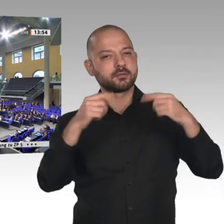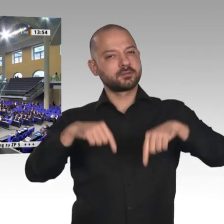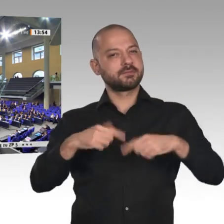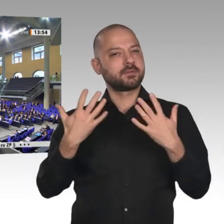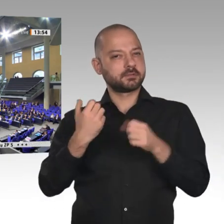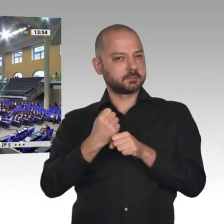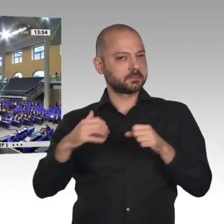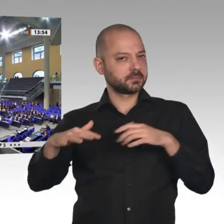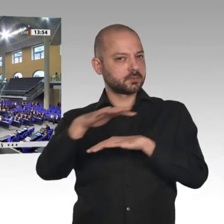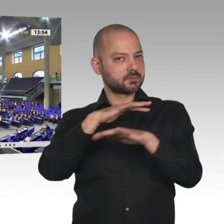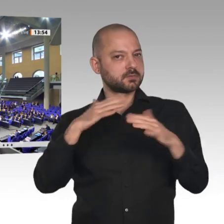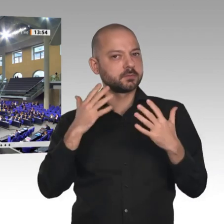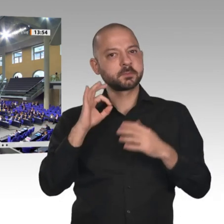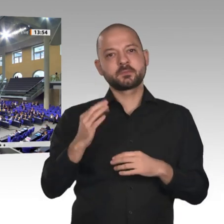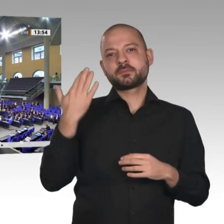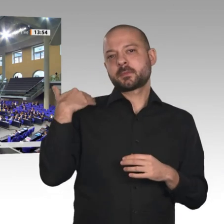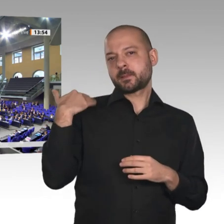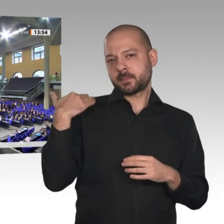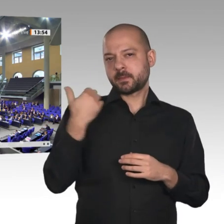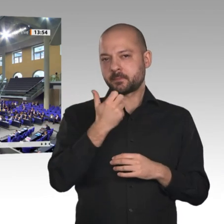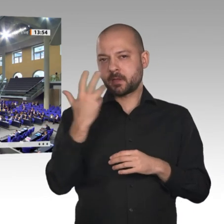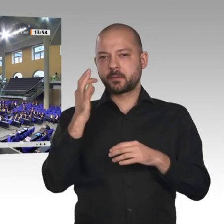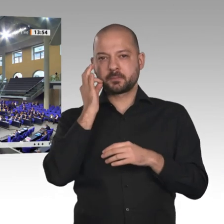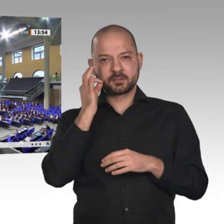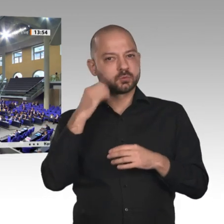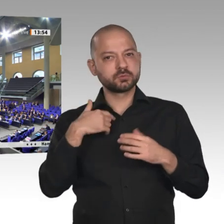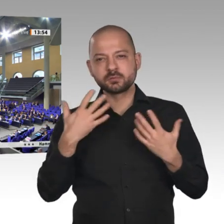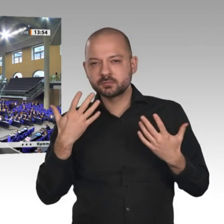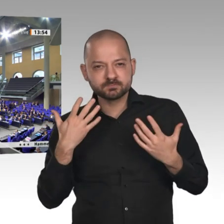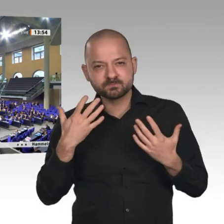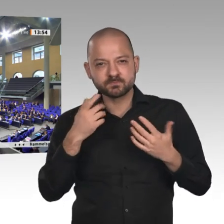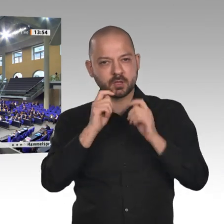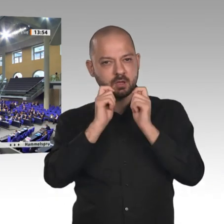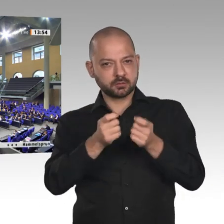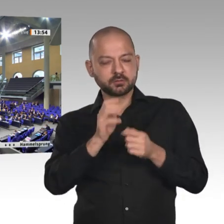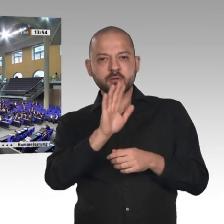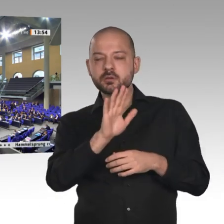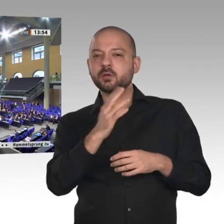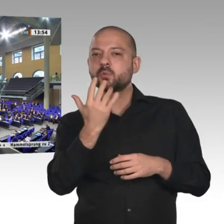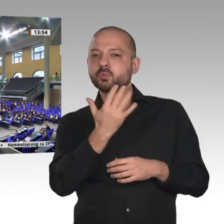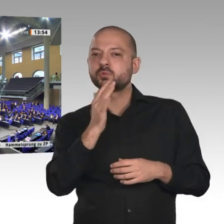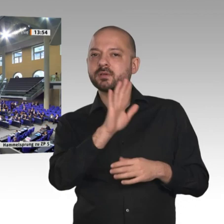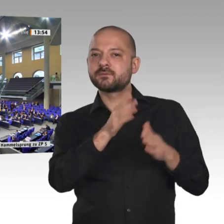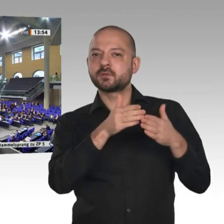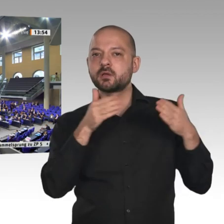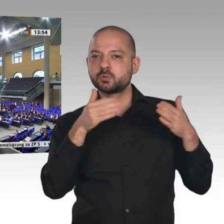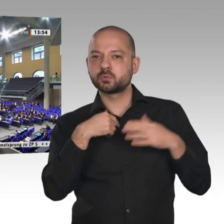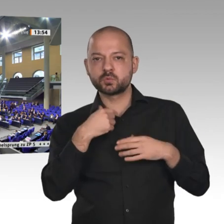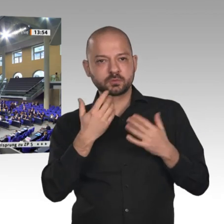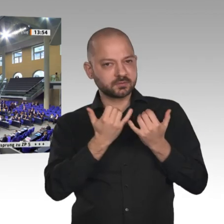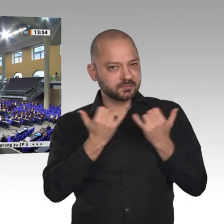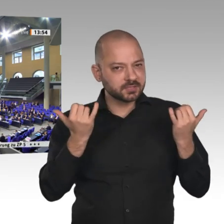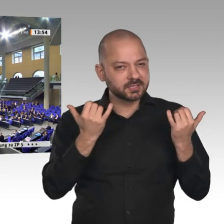tun. Vor einigen Minuten konnten wir das Ergebnis der Abstimmung über einen Antrag